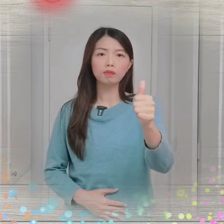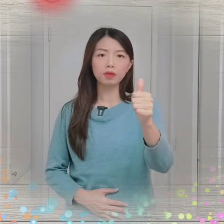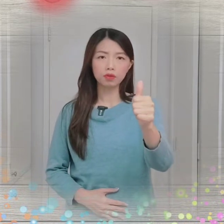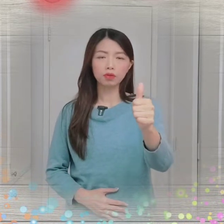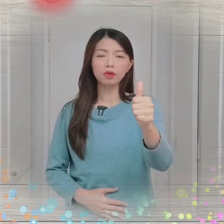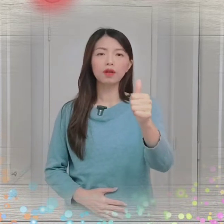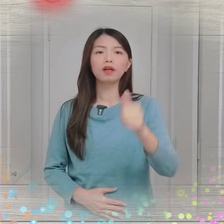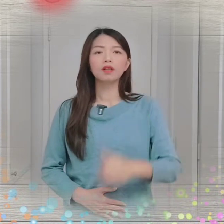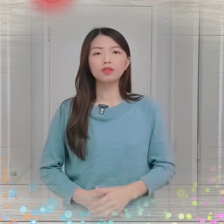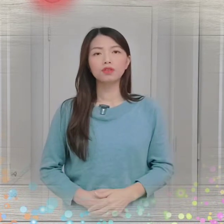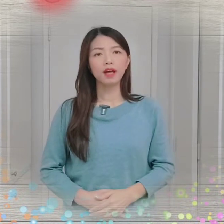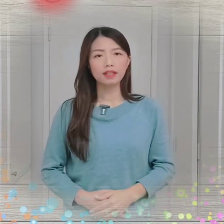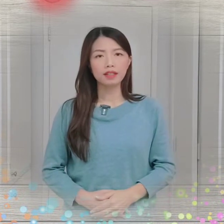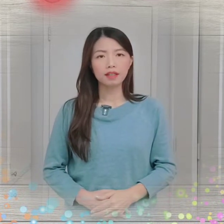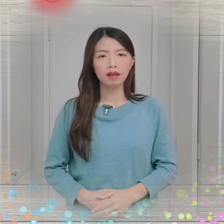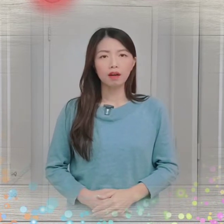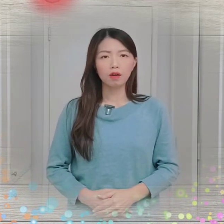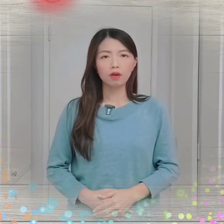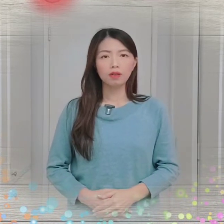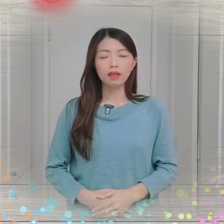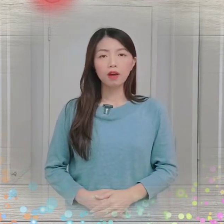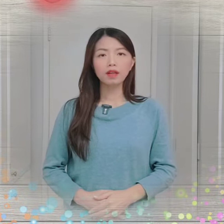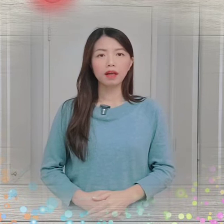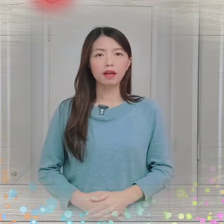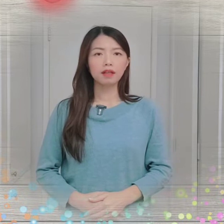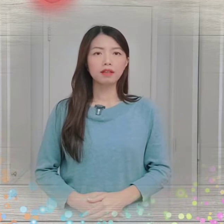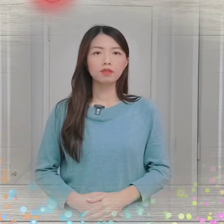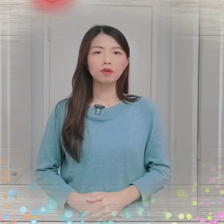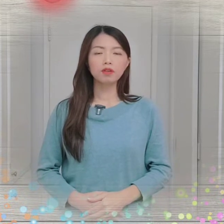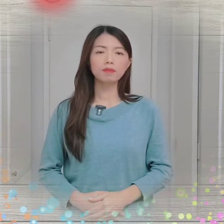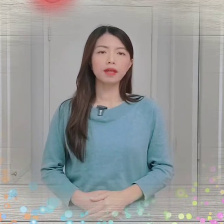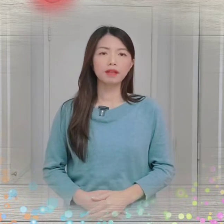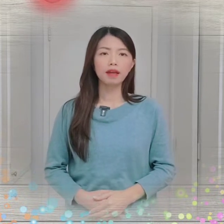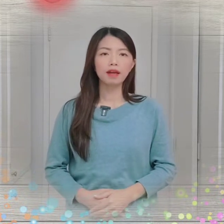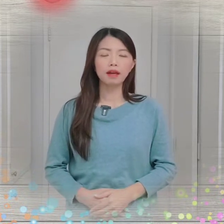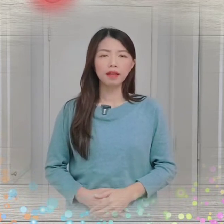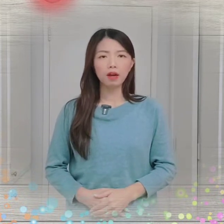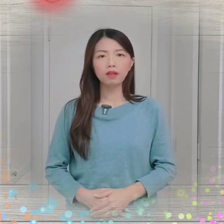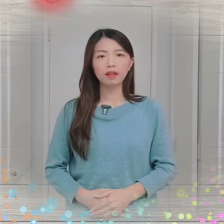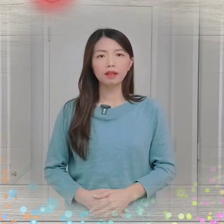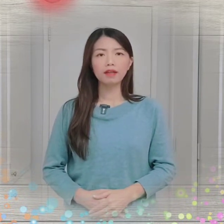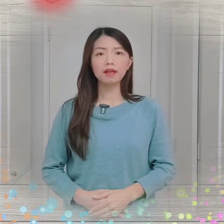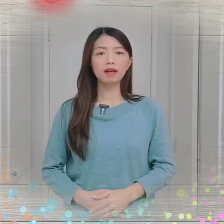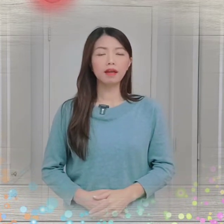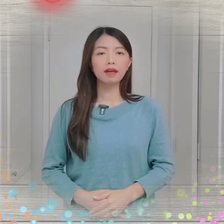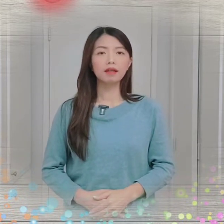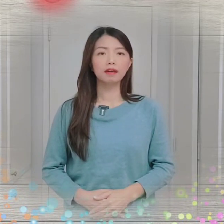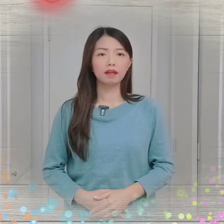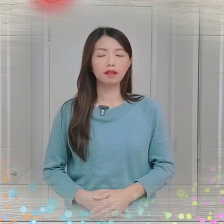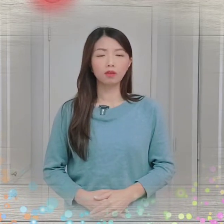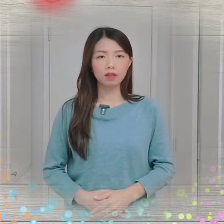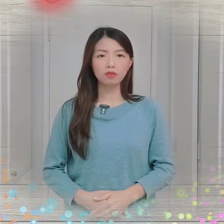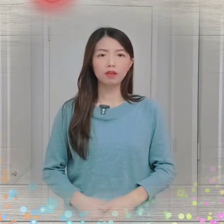접어주시면 주 주나신 태어나다 라는 뜻의 수어를 해주시면 되는데 태어나다 탄생하다